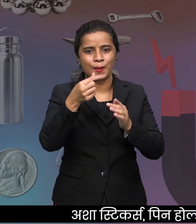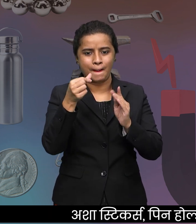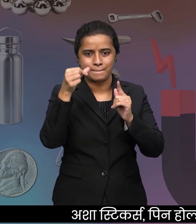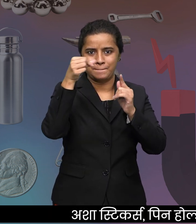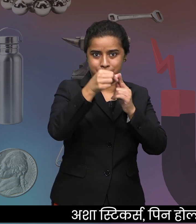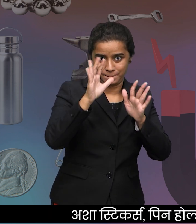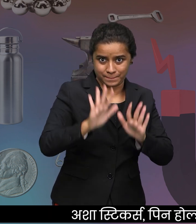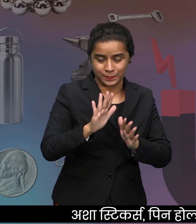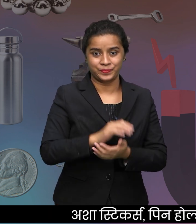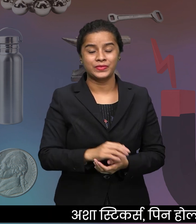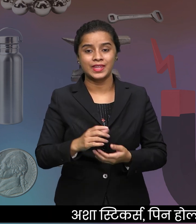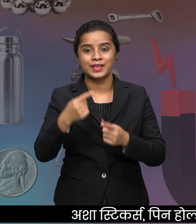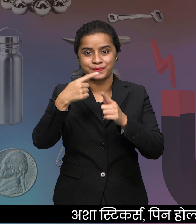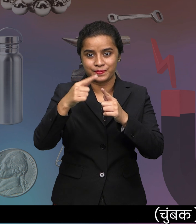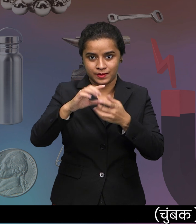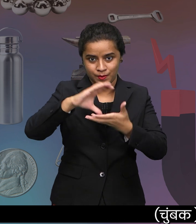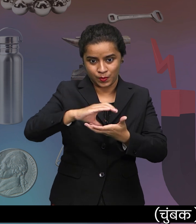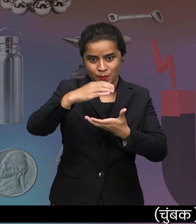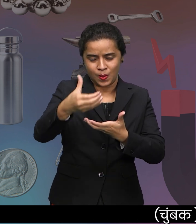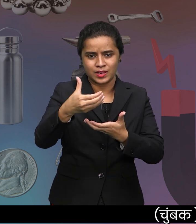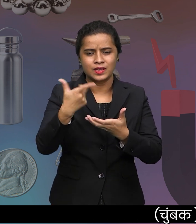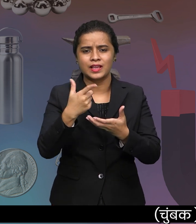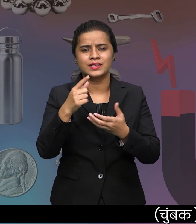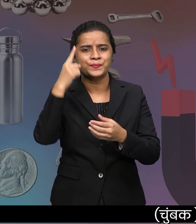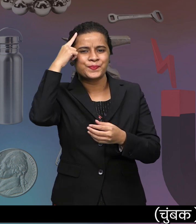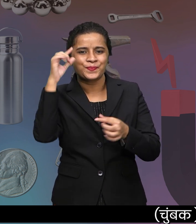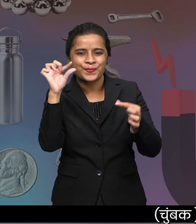बॉक्समध्ये मॅग्नेट, चुंबक बसवलेले असतात.